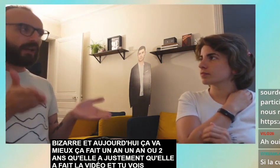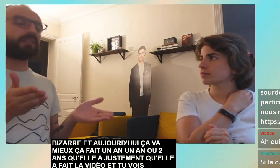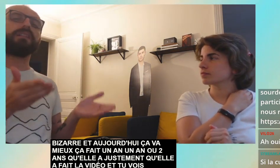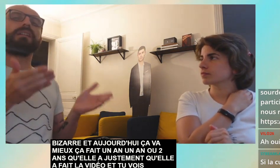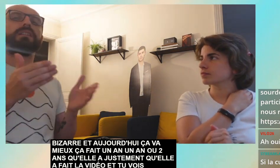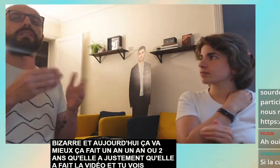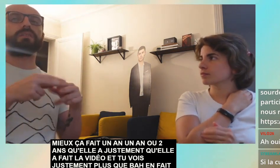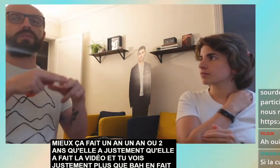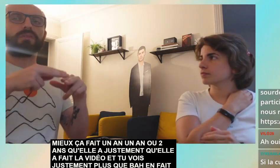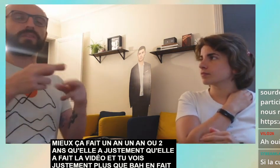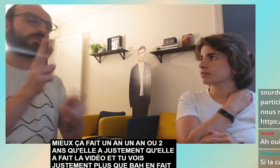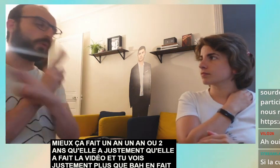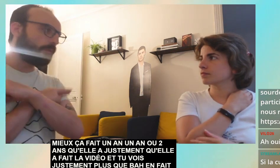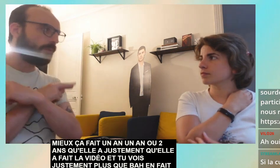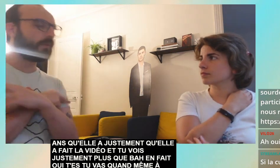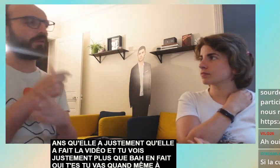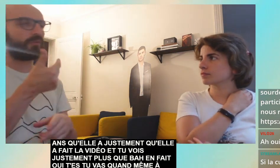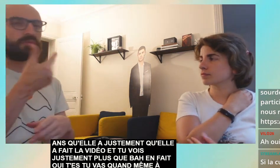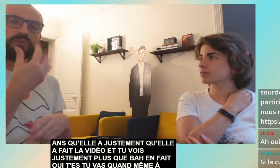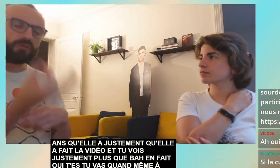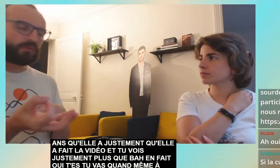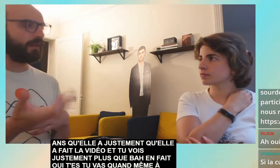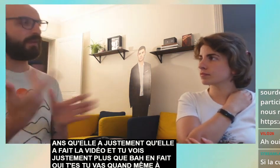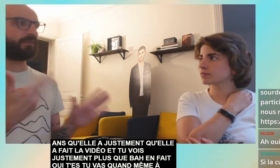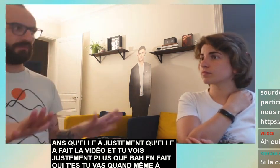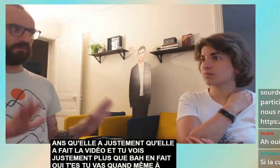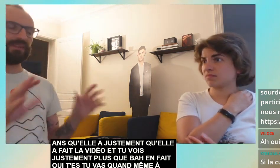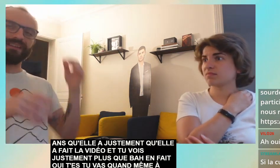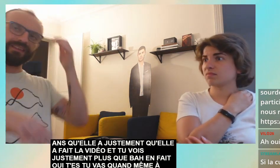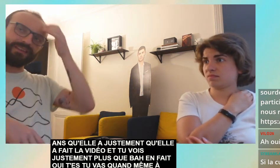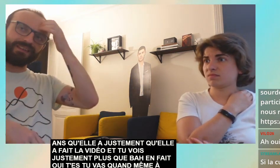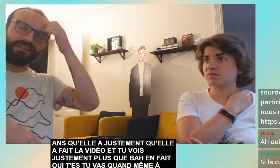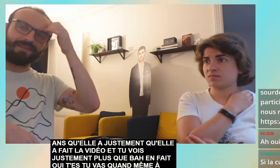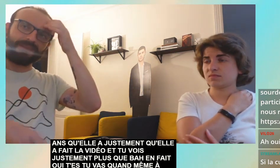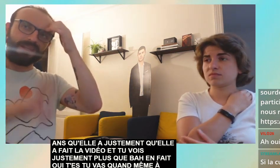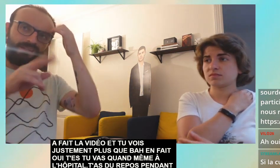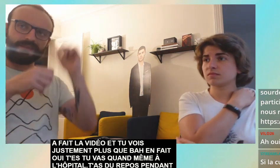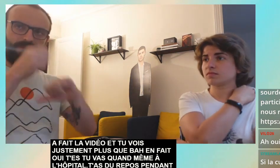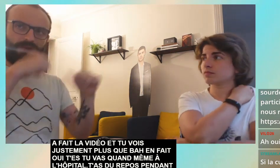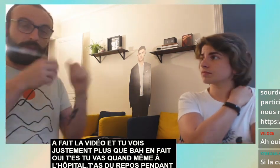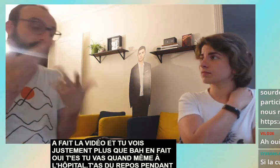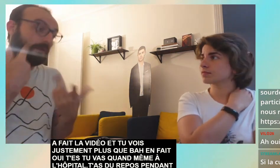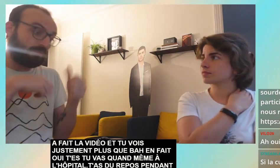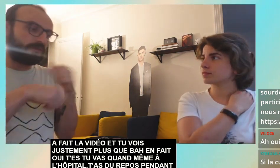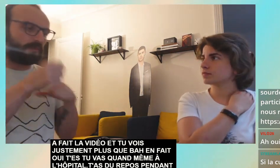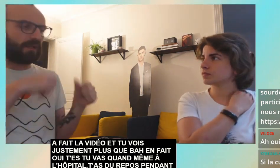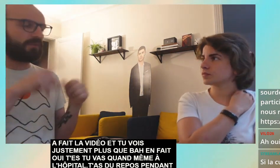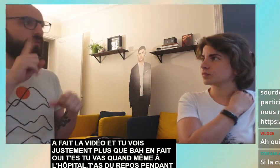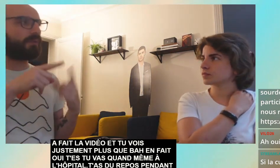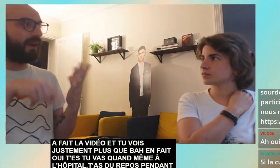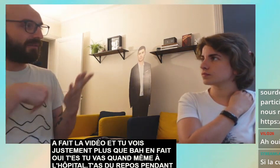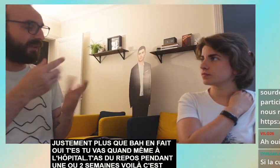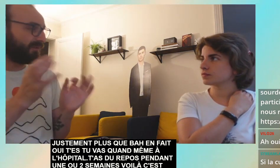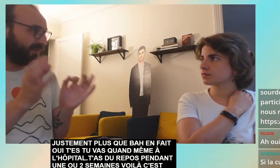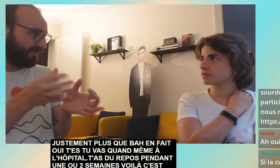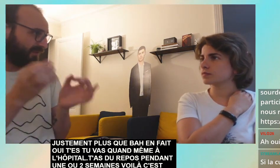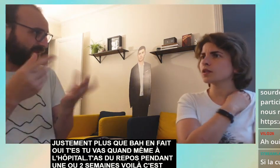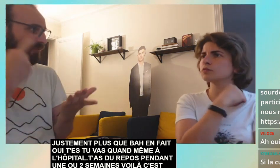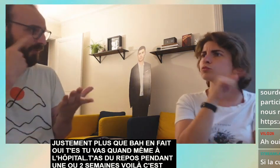l'hôpital, tu as du repos pendant 1, 2 semaines, voilà, c'est une vraie Et puis en plus l'opération il faut la refaire de temps en temps je crois.